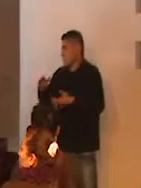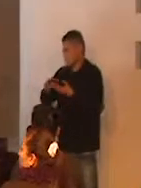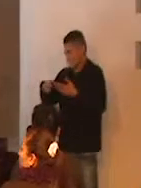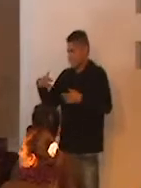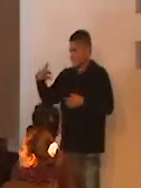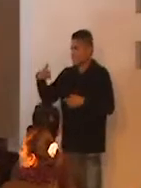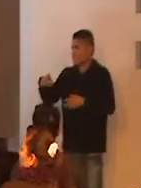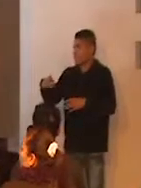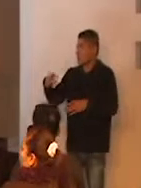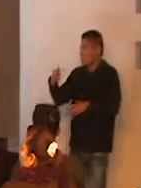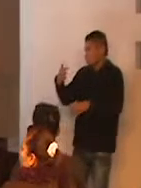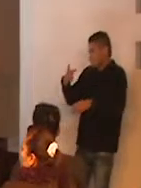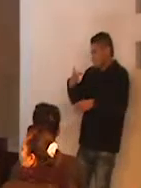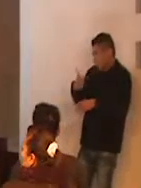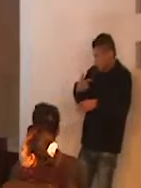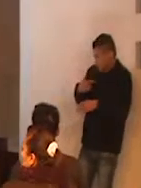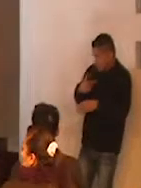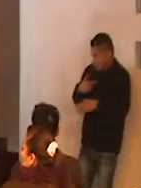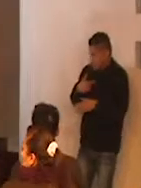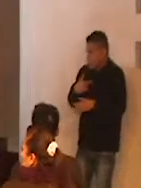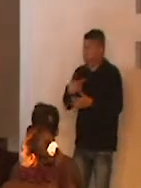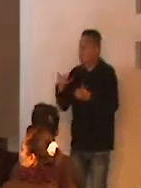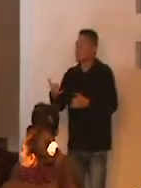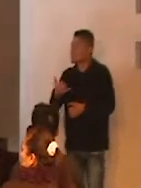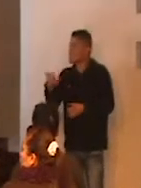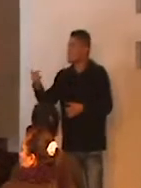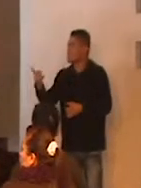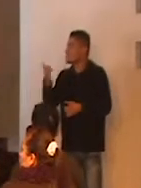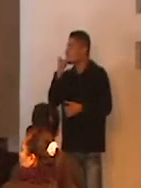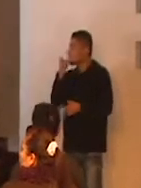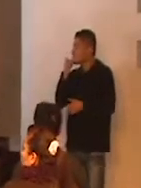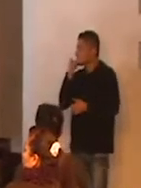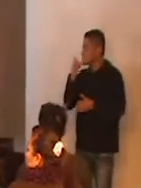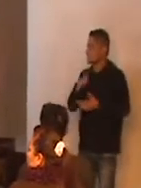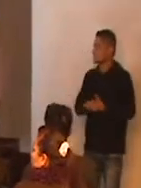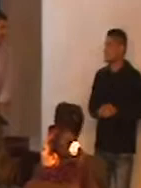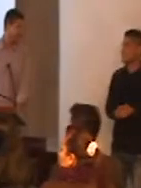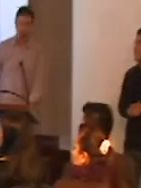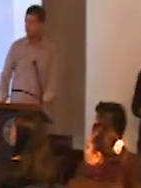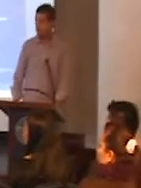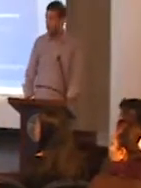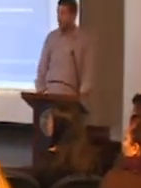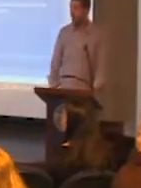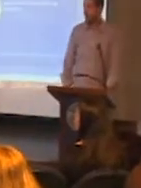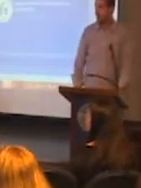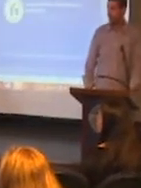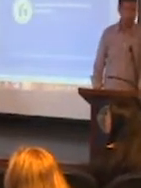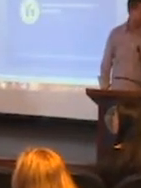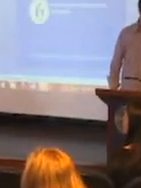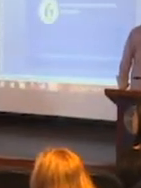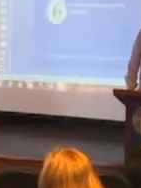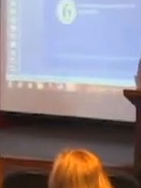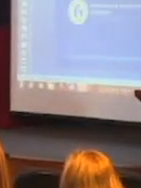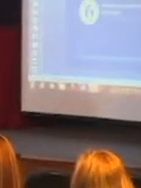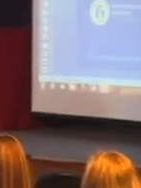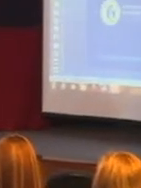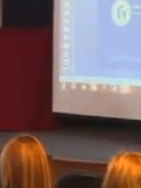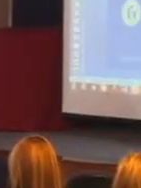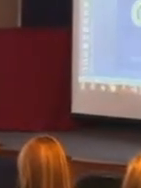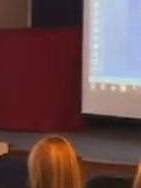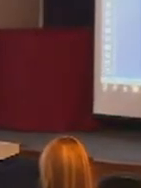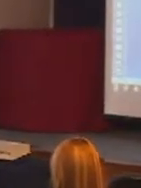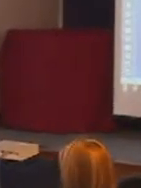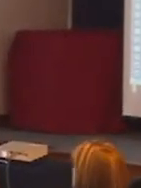la potencialidad que yo sé que hay acá en pos de mantener como la agenda.